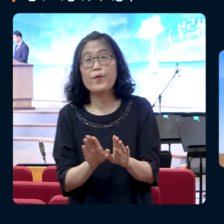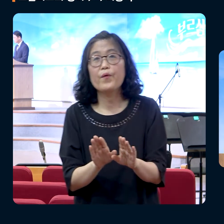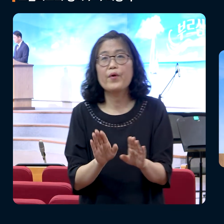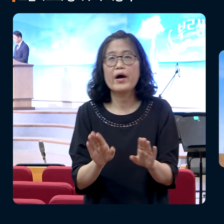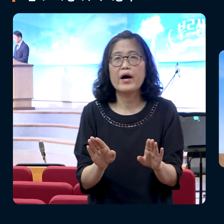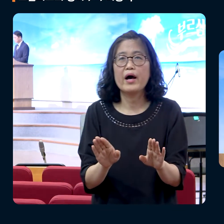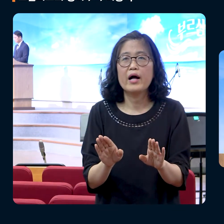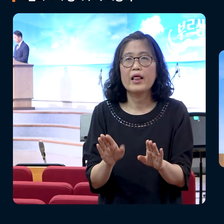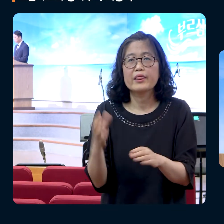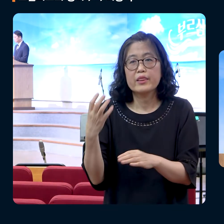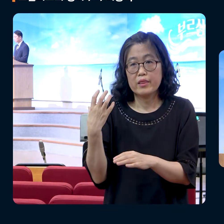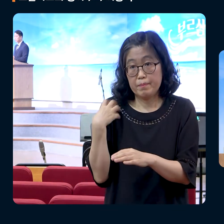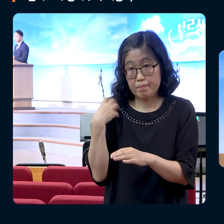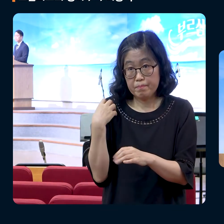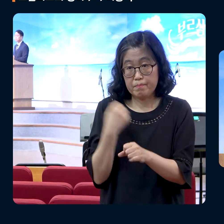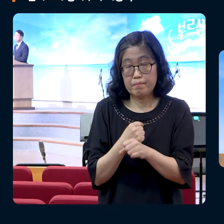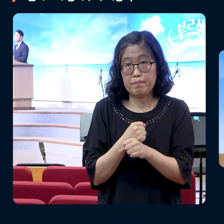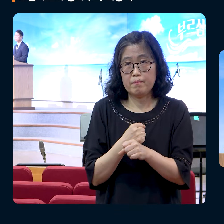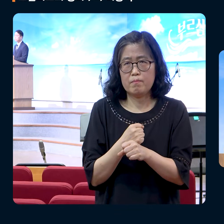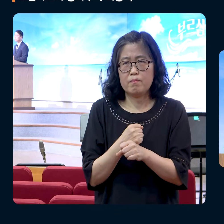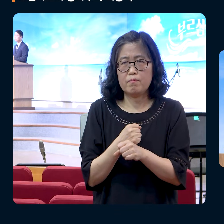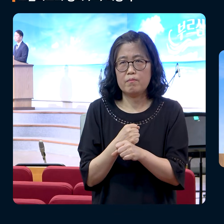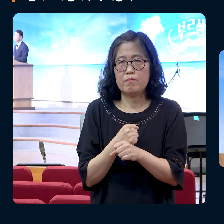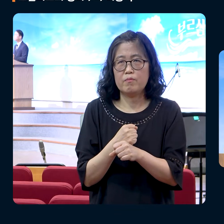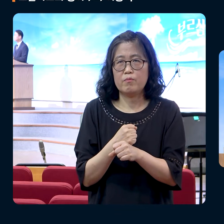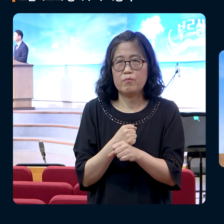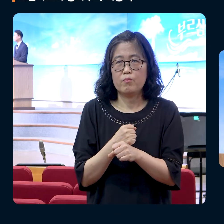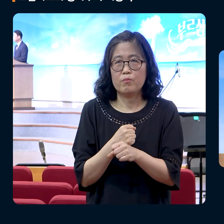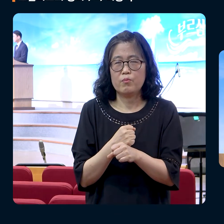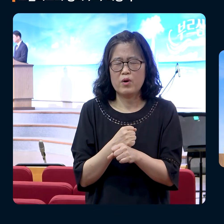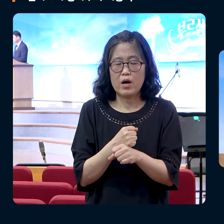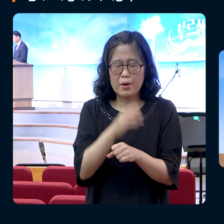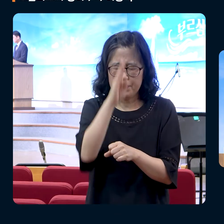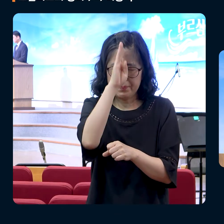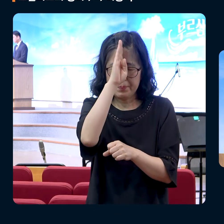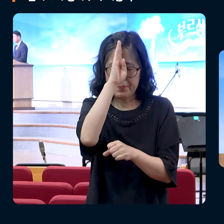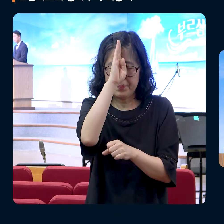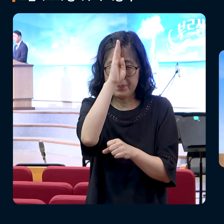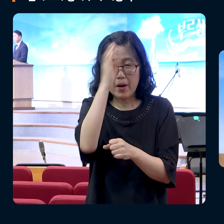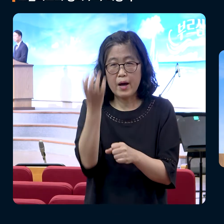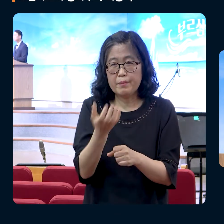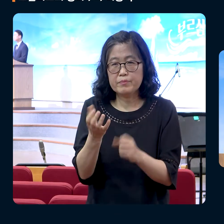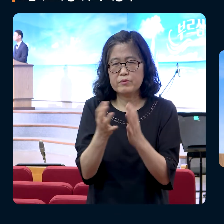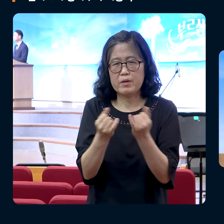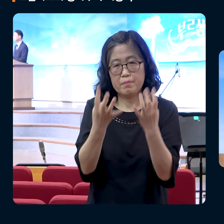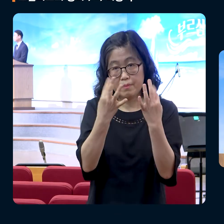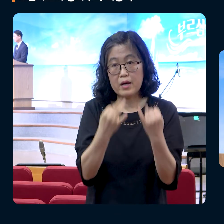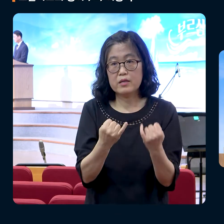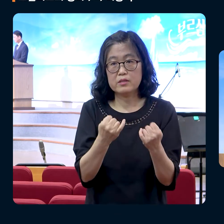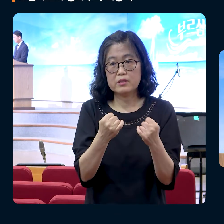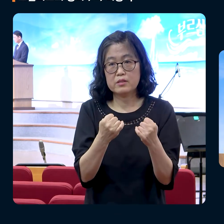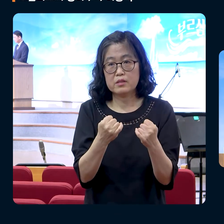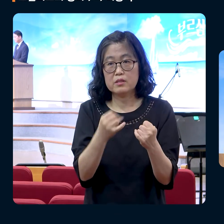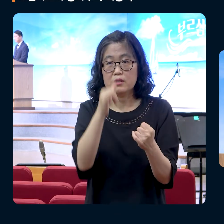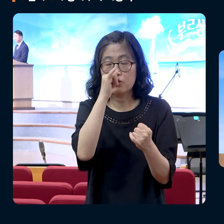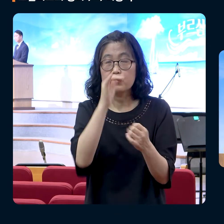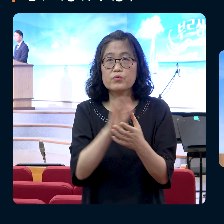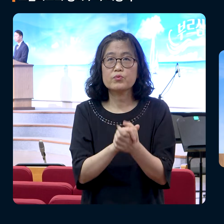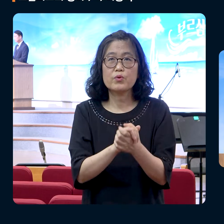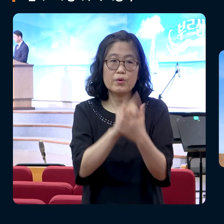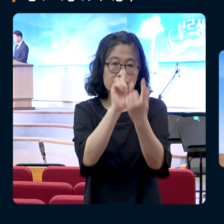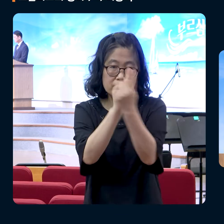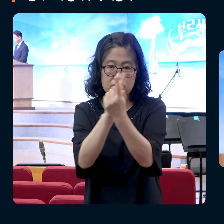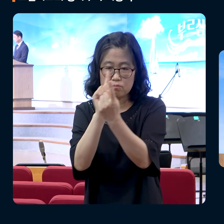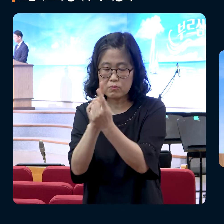목양을 하면서 저희 교구에 참 환우들이 참 많이 있었습니다. 근데 그런 분들을 뵐 때마다